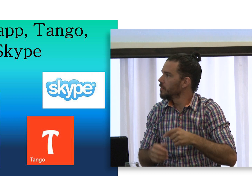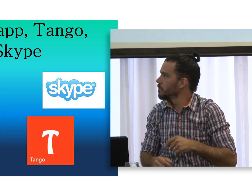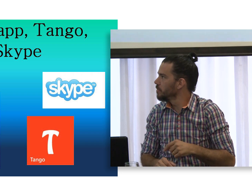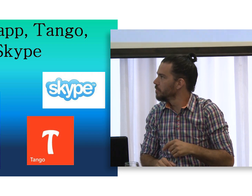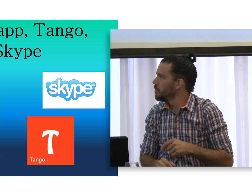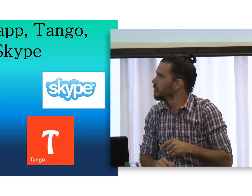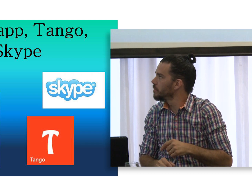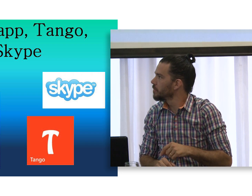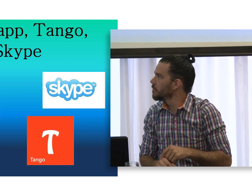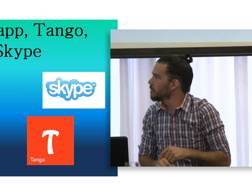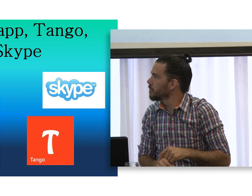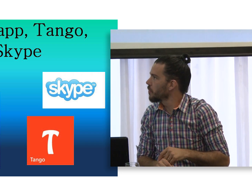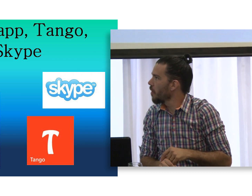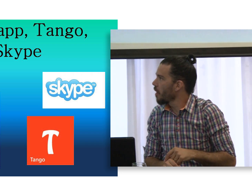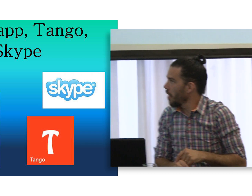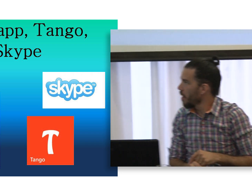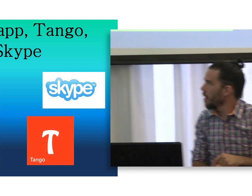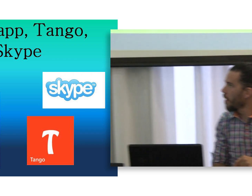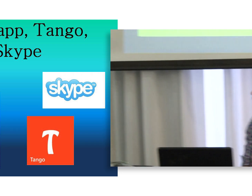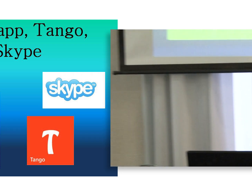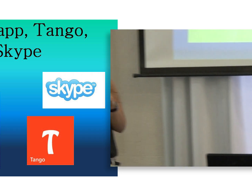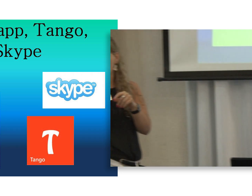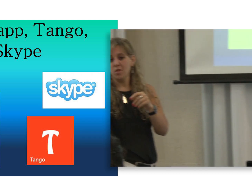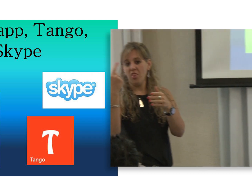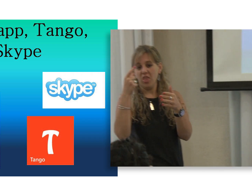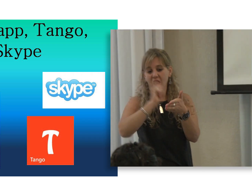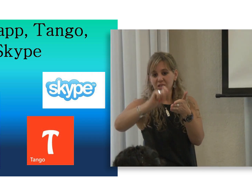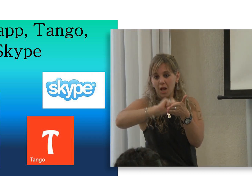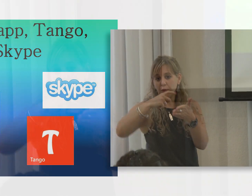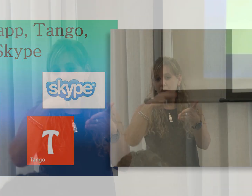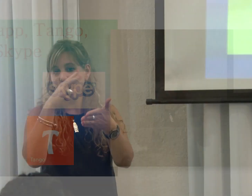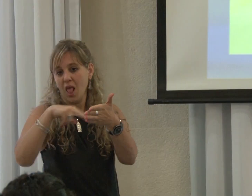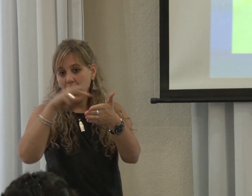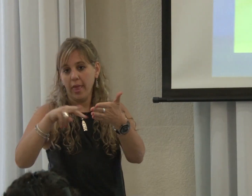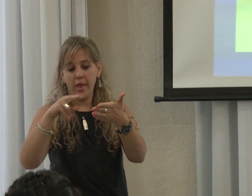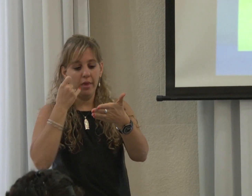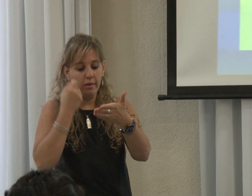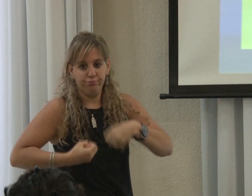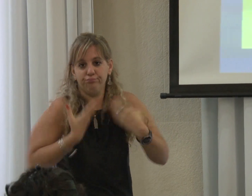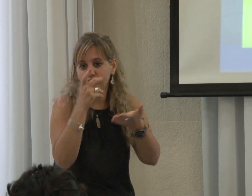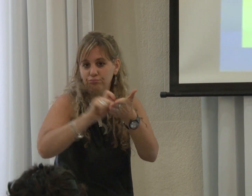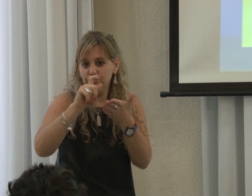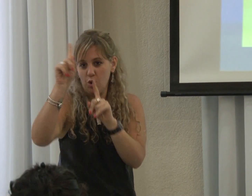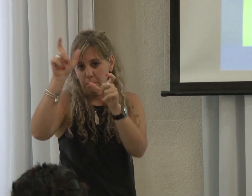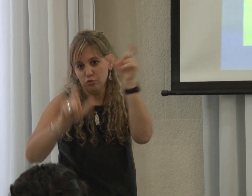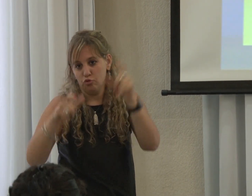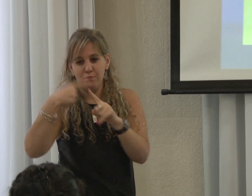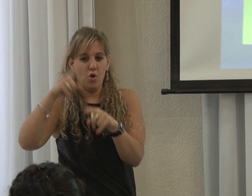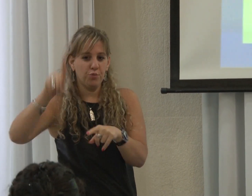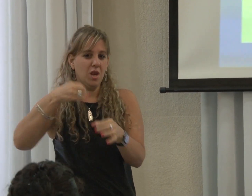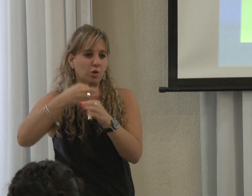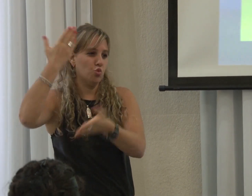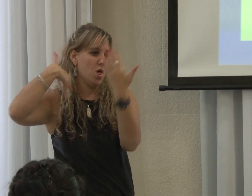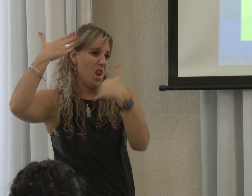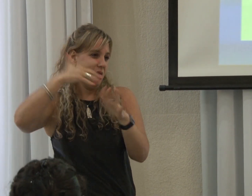se puede manejar de 10 puntos, dice. Dice, pero hay una dificultad para escribir algunos sordos, entonces no tienen cómo poder inspirarse